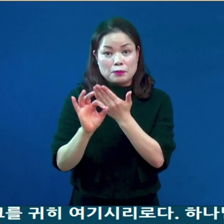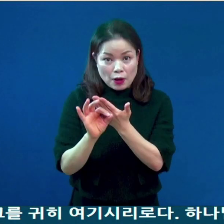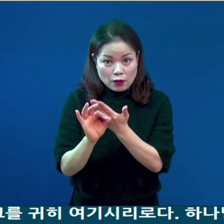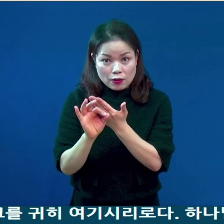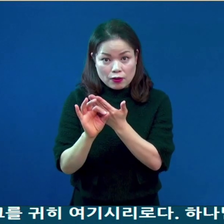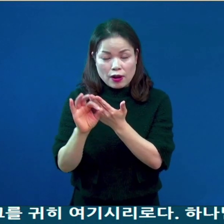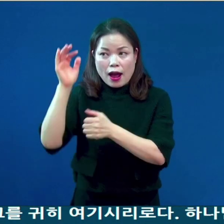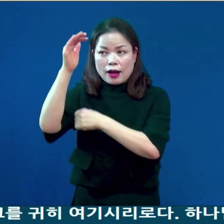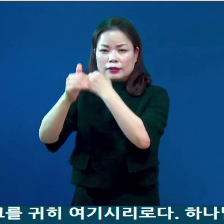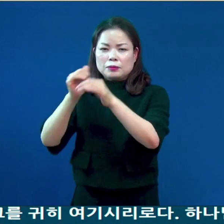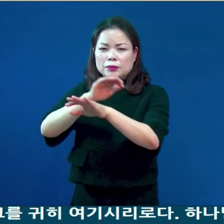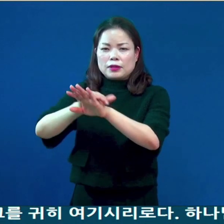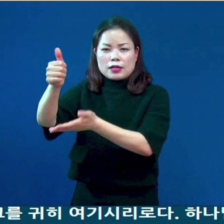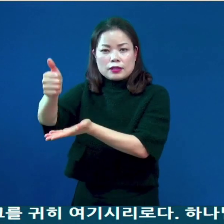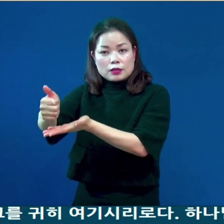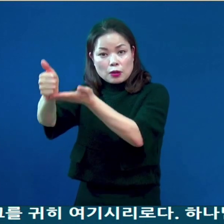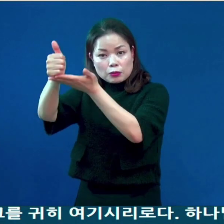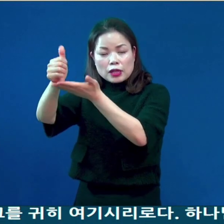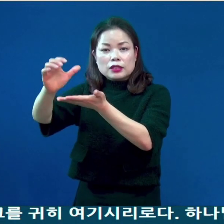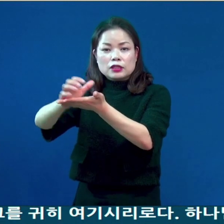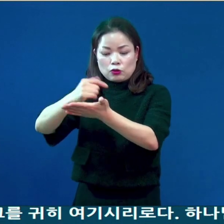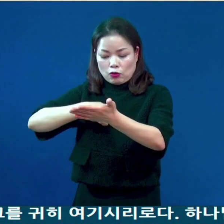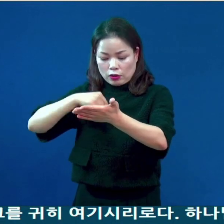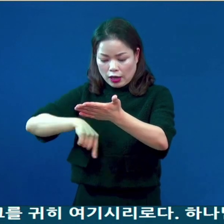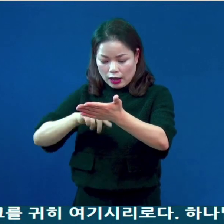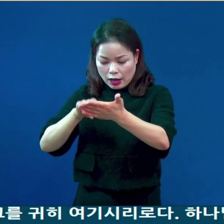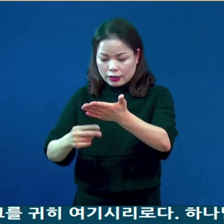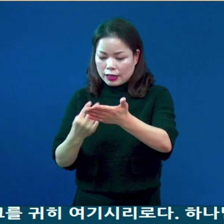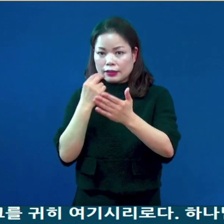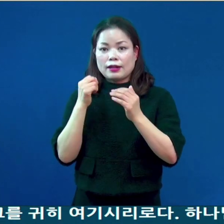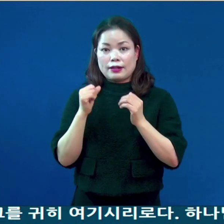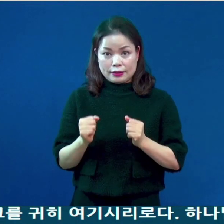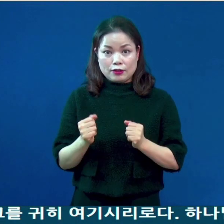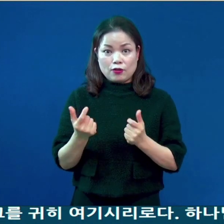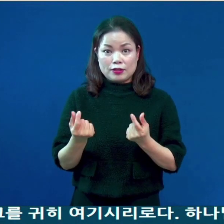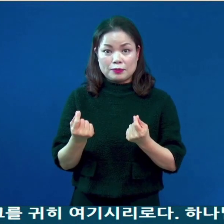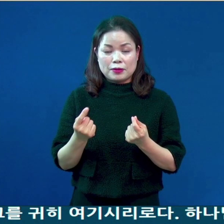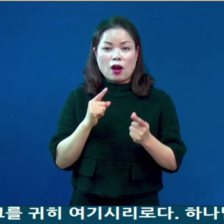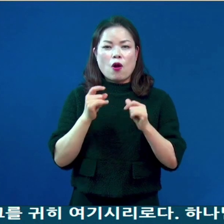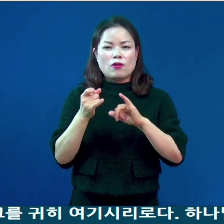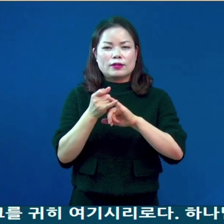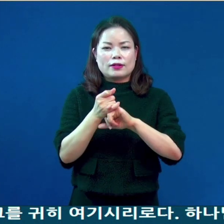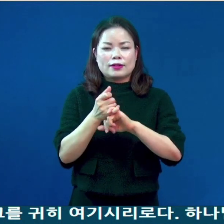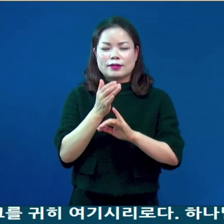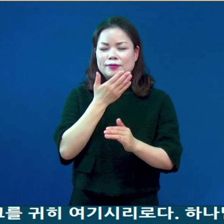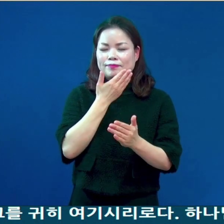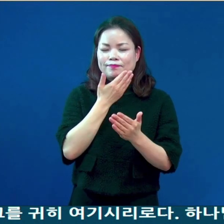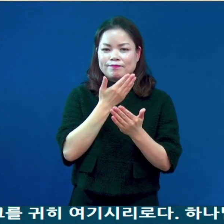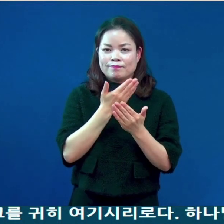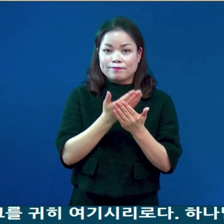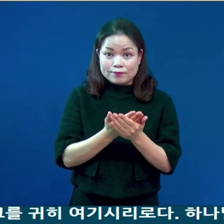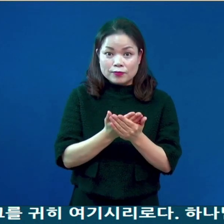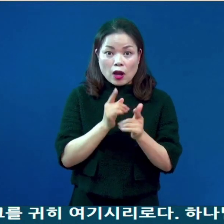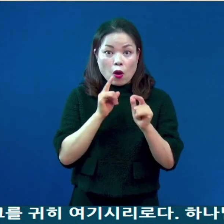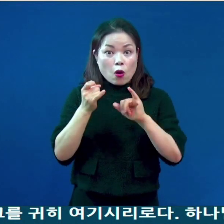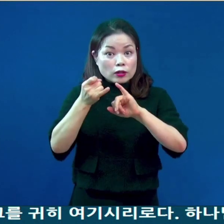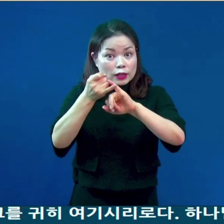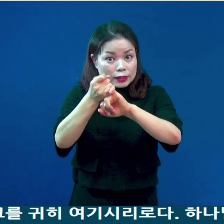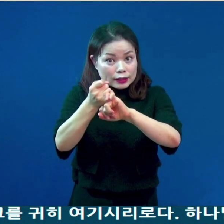하나님을 잘 섬기는 것이 그리스도가 내 안에 살게 하는 것이죠. 이것은 언약의 핵심입니다. 이제 언약에 대해서